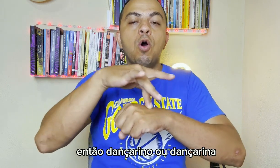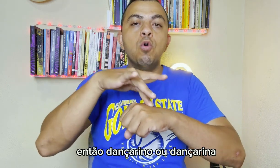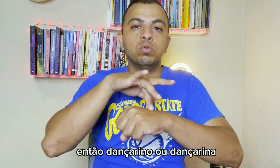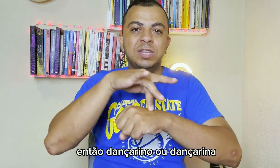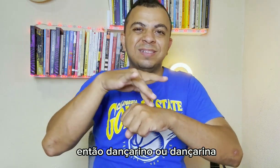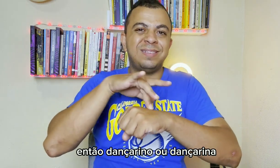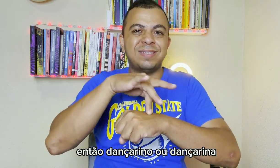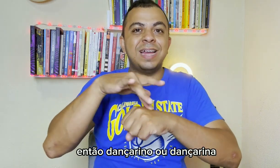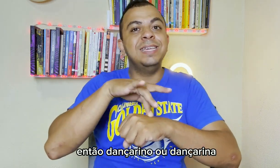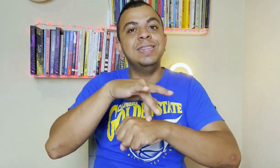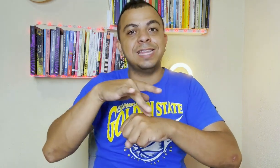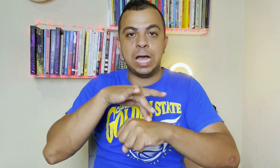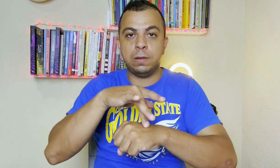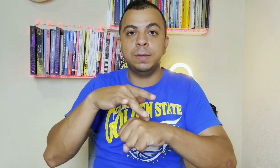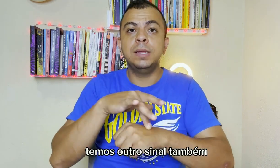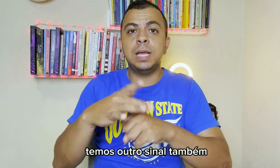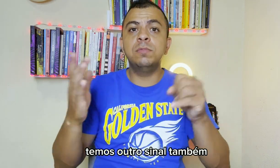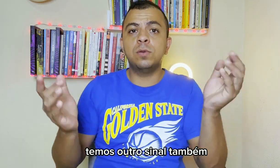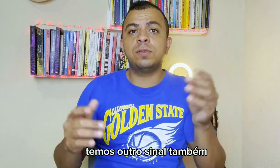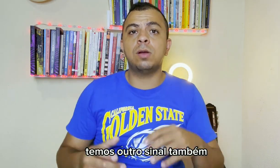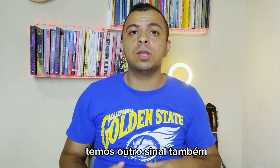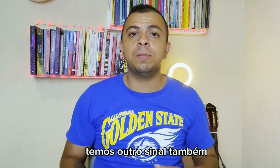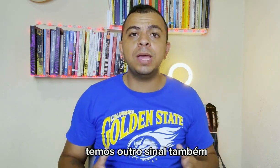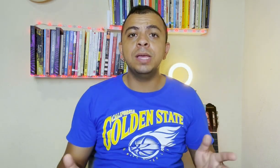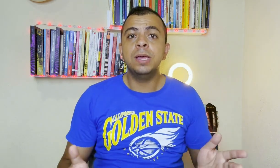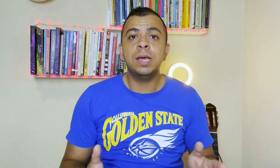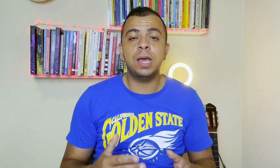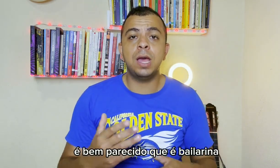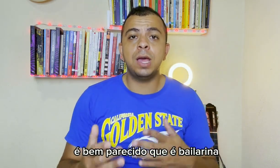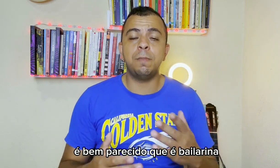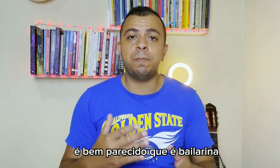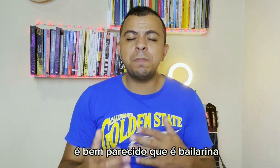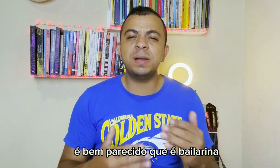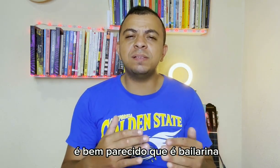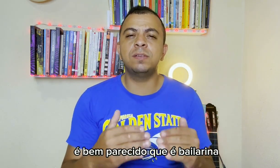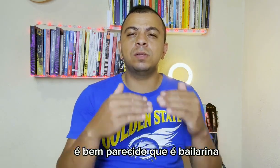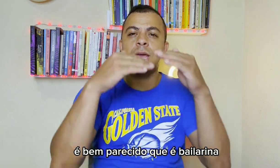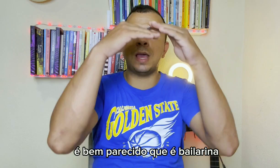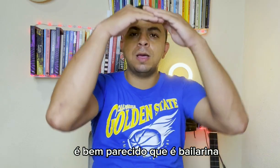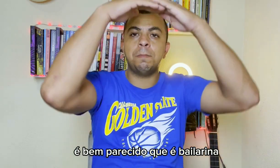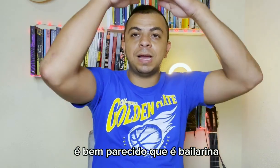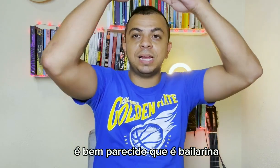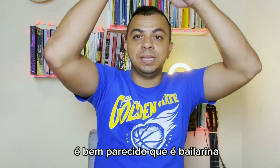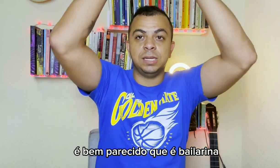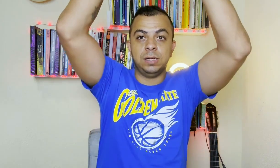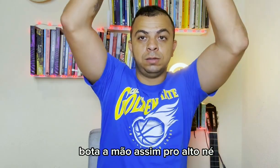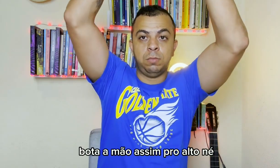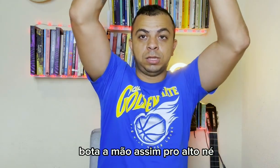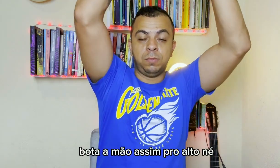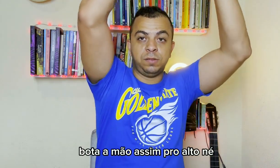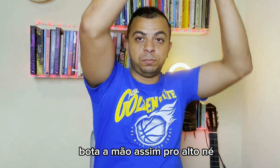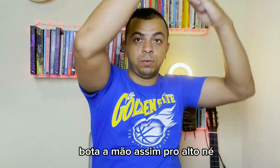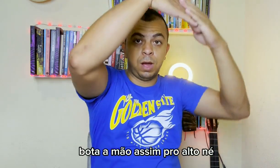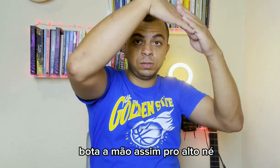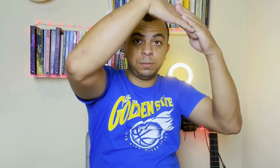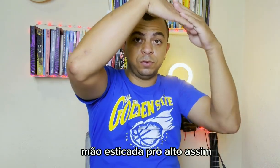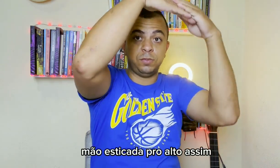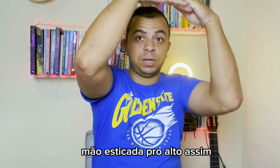ou dançarina. Temos outro sinal também, bem parecido, que é bailarina. Bota a mão assim pro alto, né? Mão